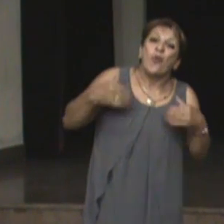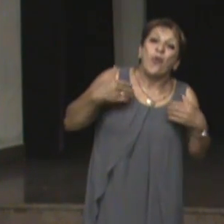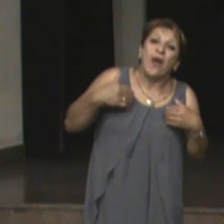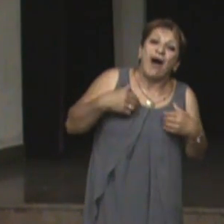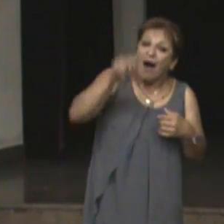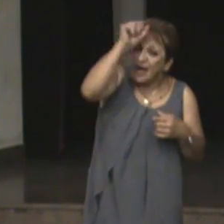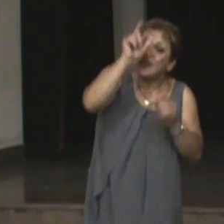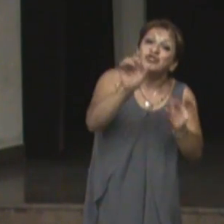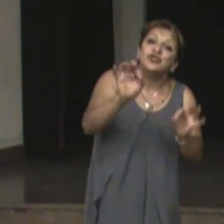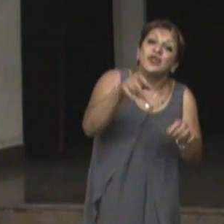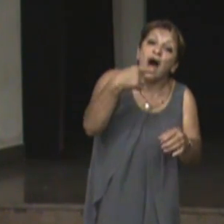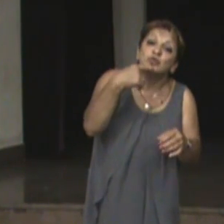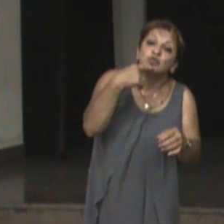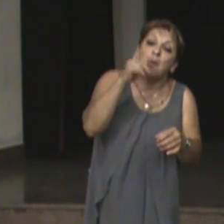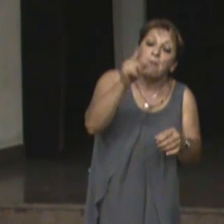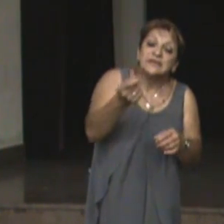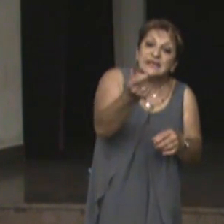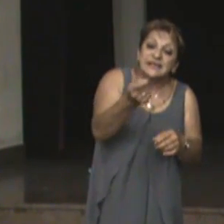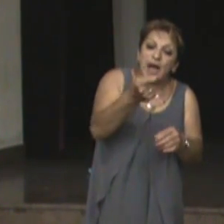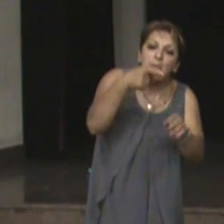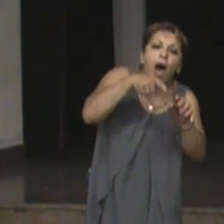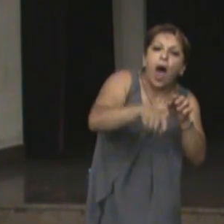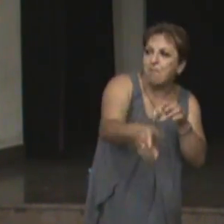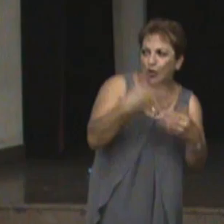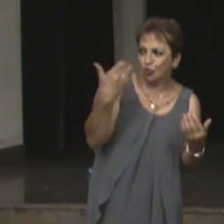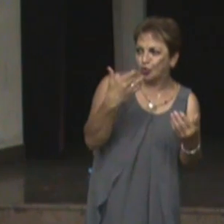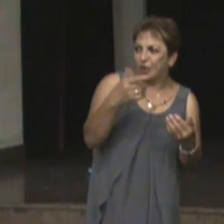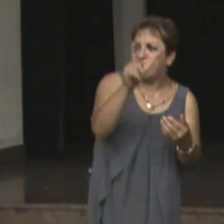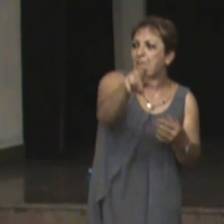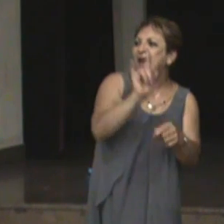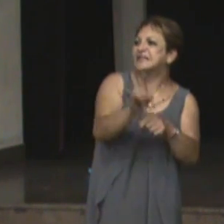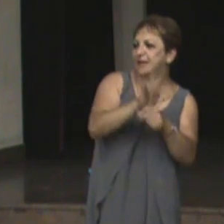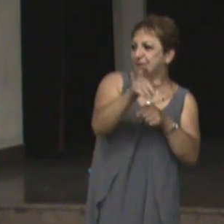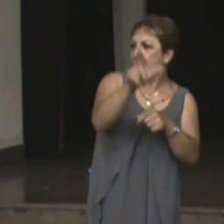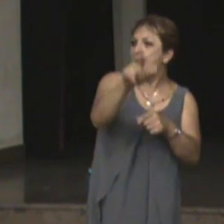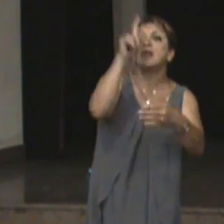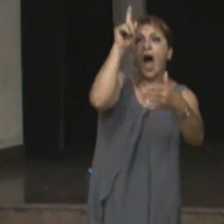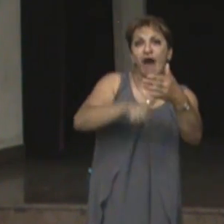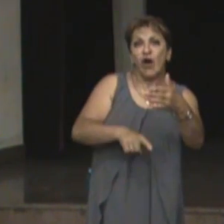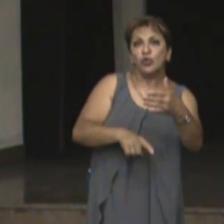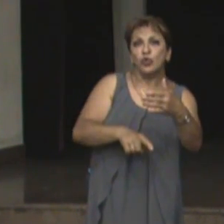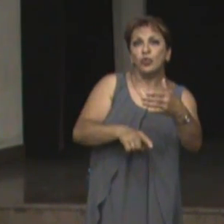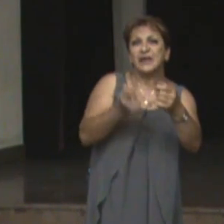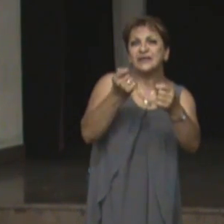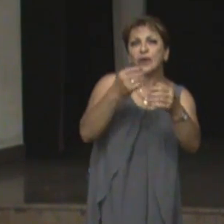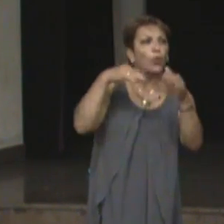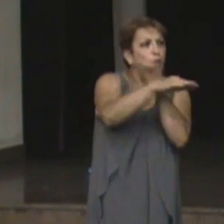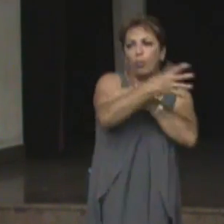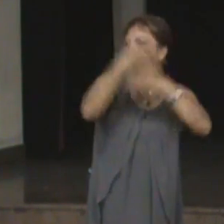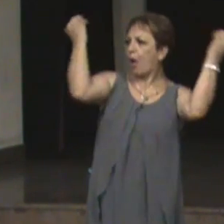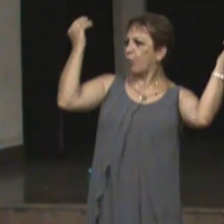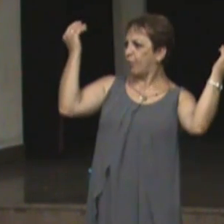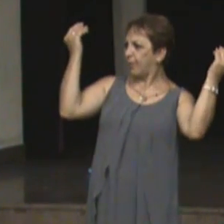ուրախությամբ ընդունում է այն, սակայն սերմն արմատ չունի իր մեջ, այսինքն նա հավատում է մի որոշ ժամանակի